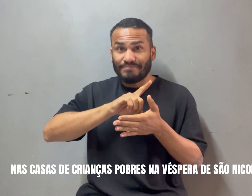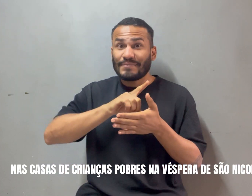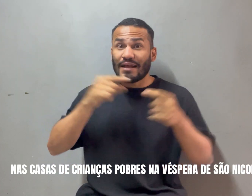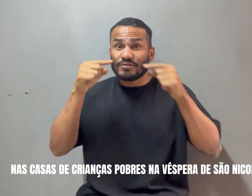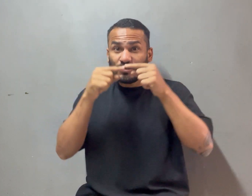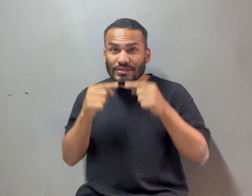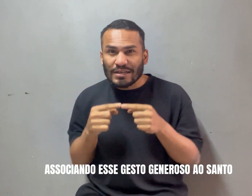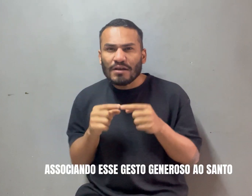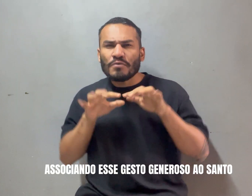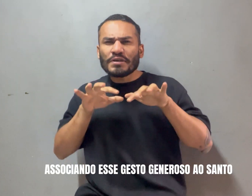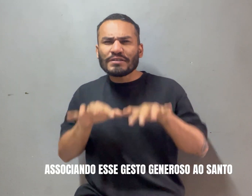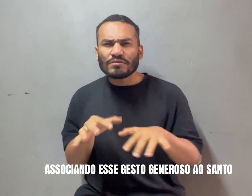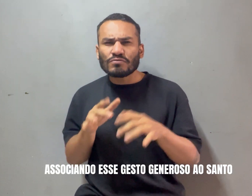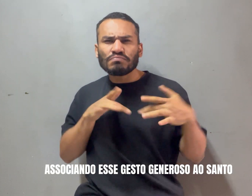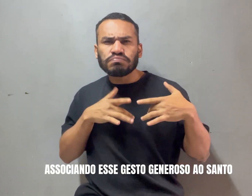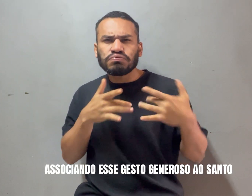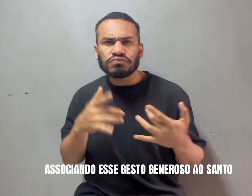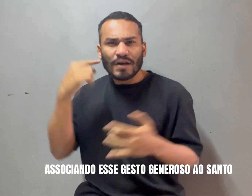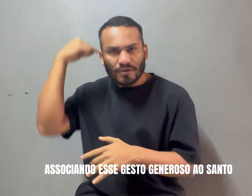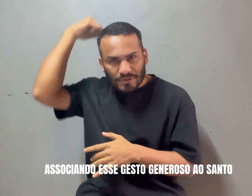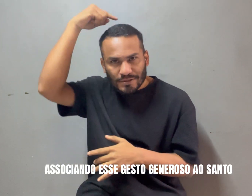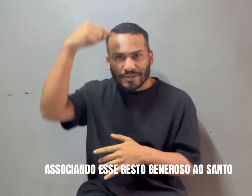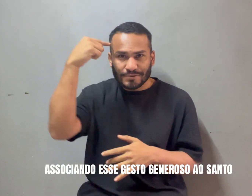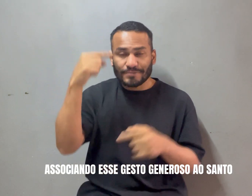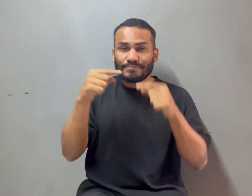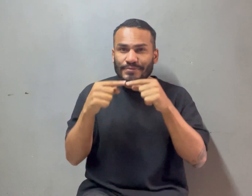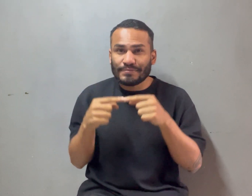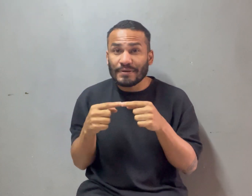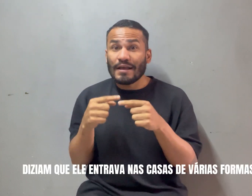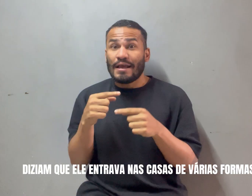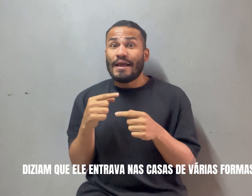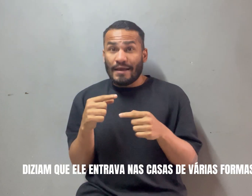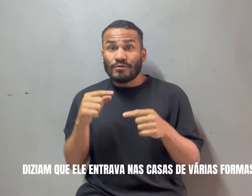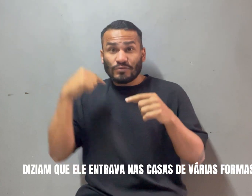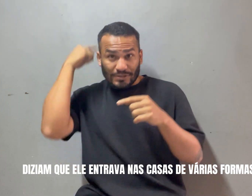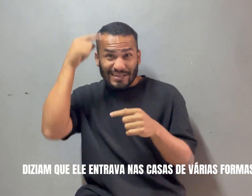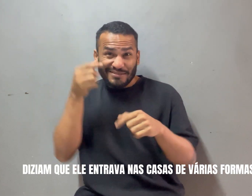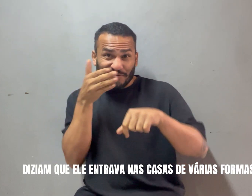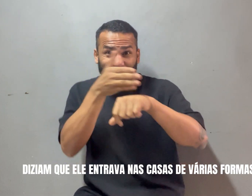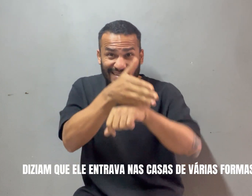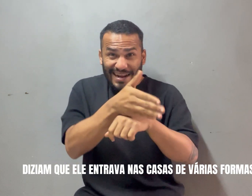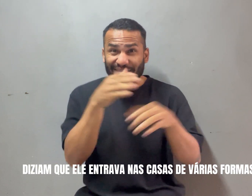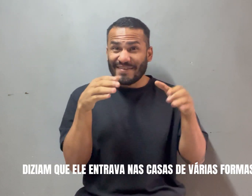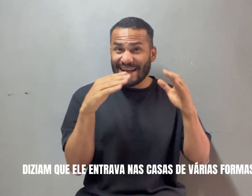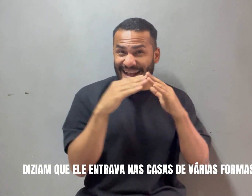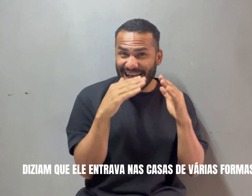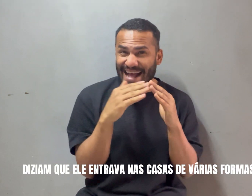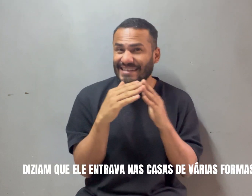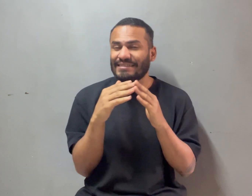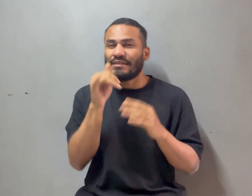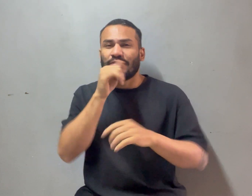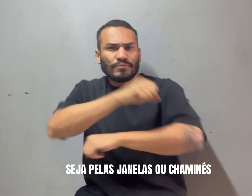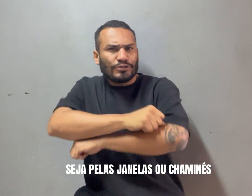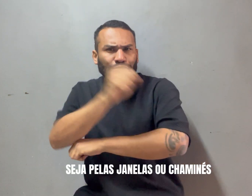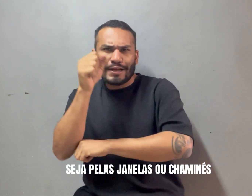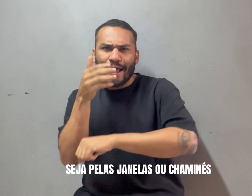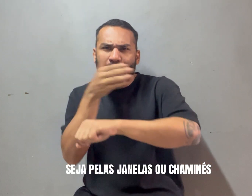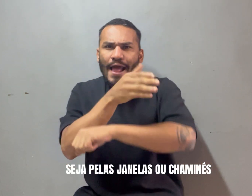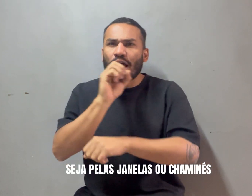Nicolau, associando esse gesto generoso ao santo. Diziam que ele entrava nas casas de várias formas, seja pelas janelas